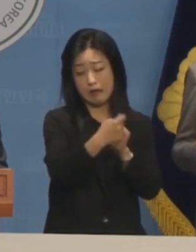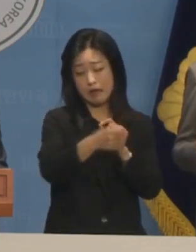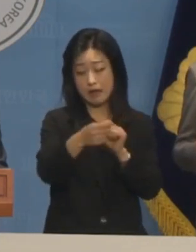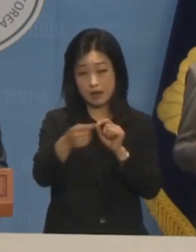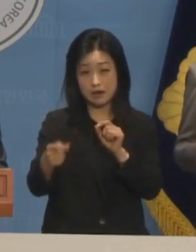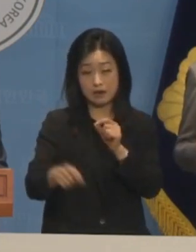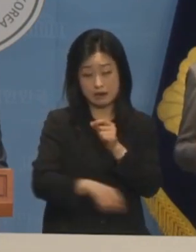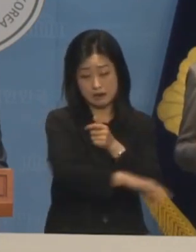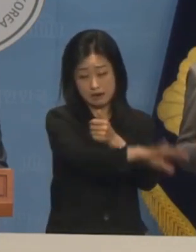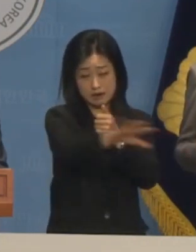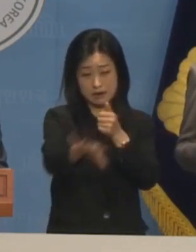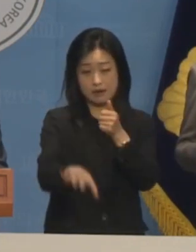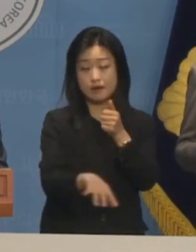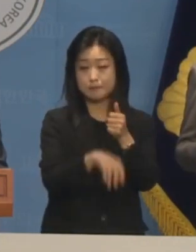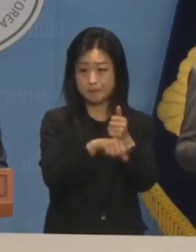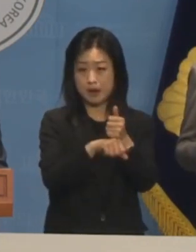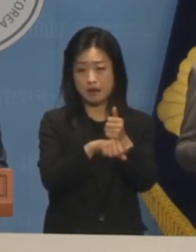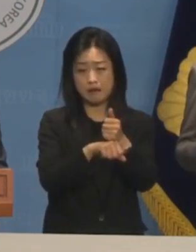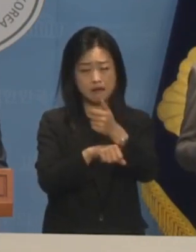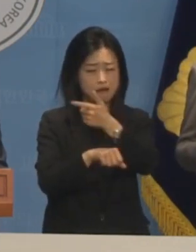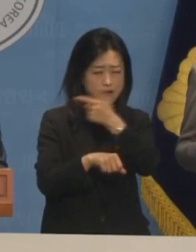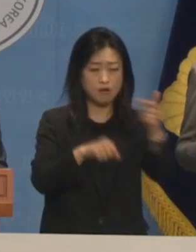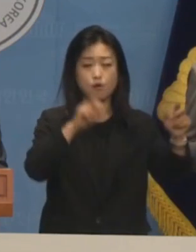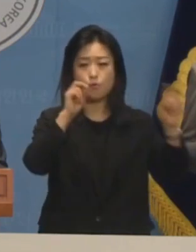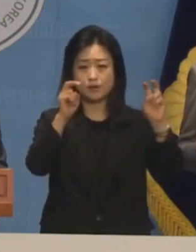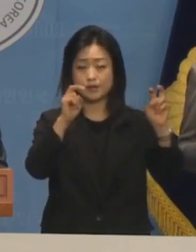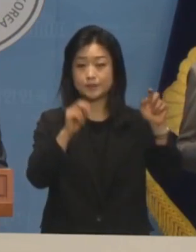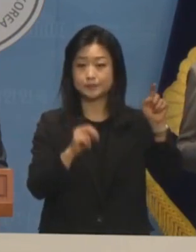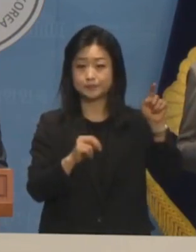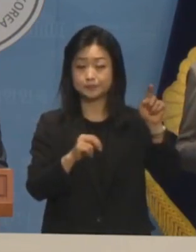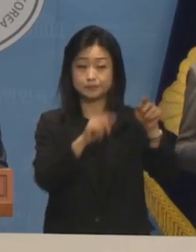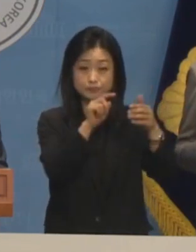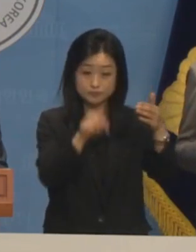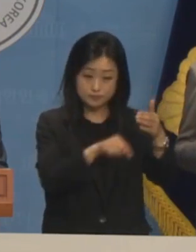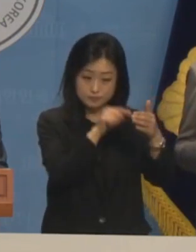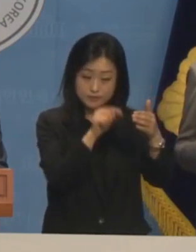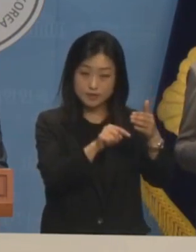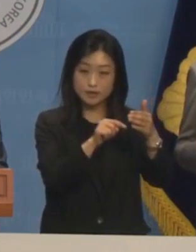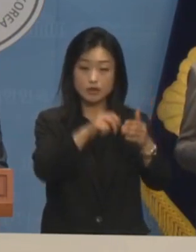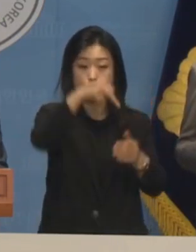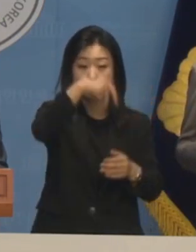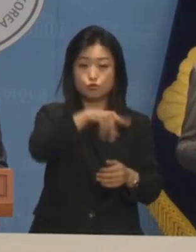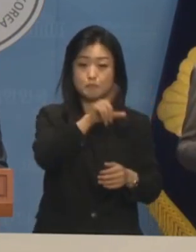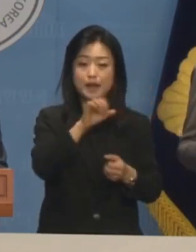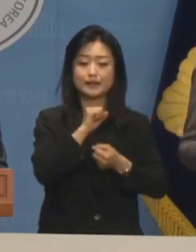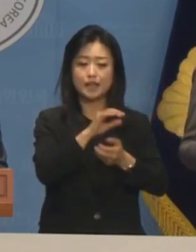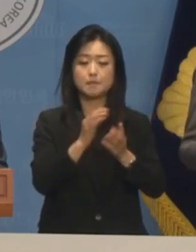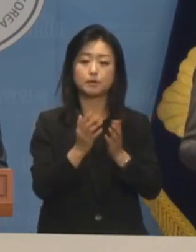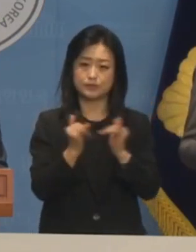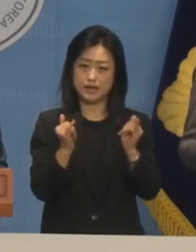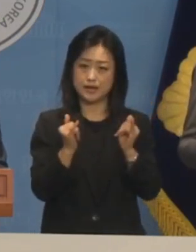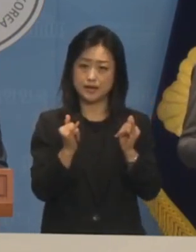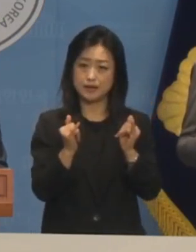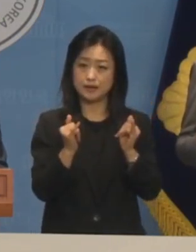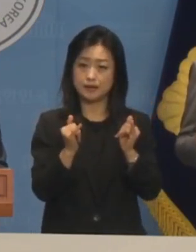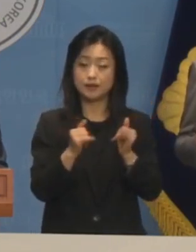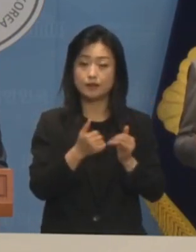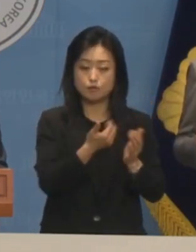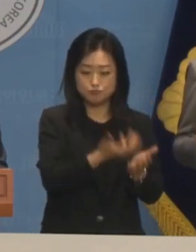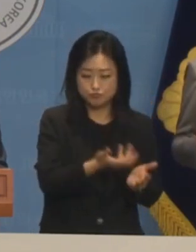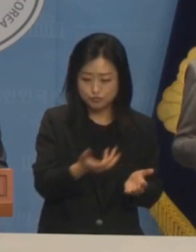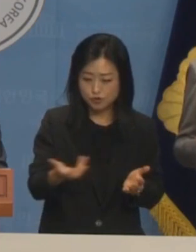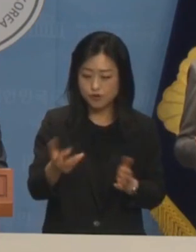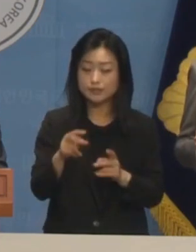문어발식으로 영역을 확대해 아주 거대해졌습니다. 그 속에 쿠팡 택배 노동자,